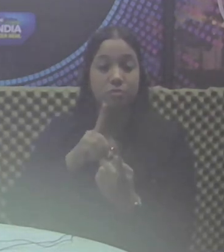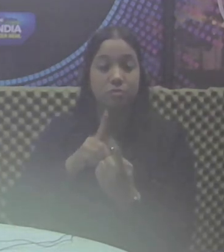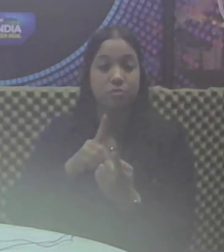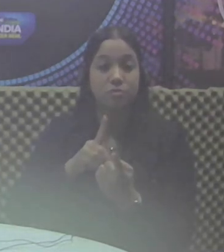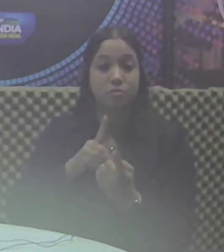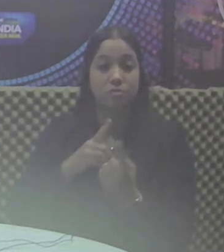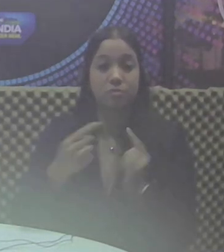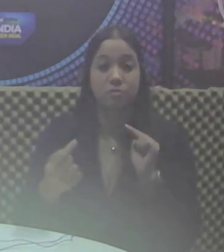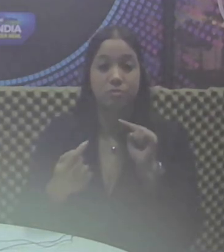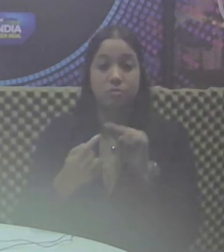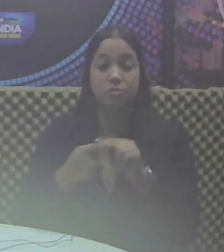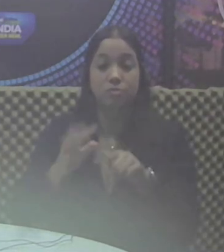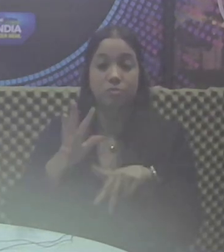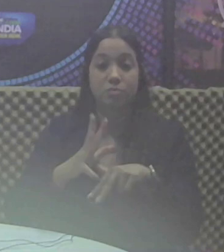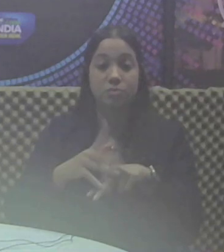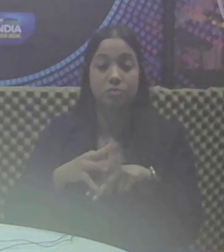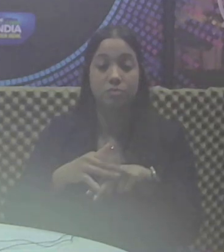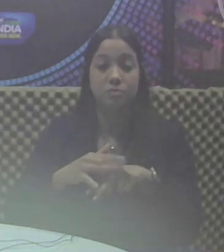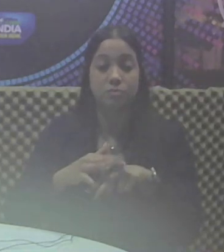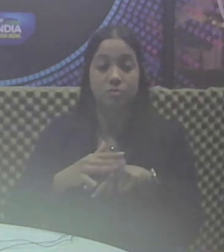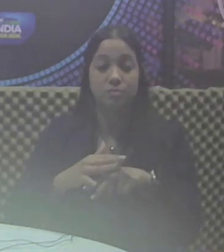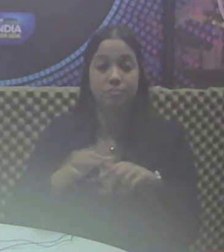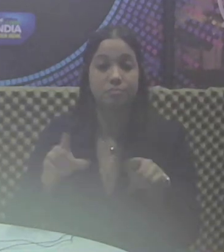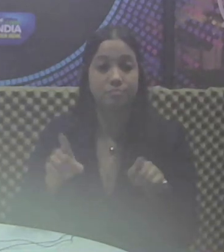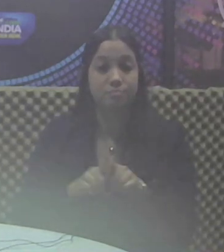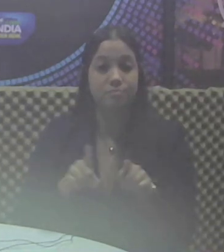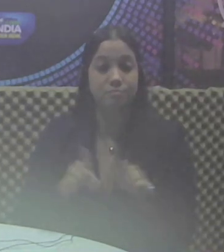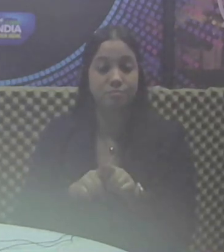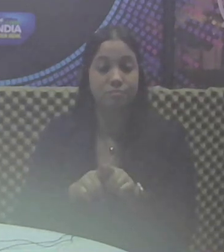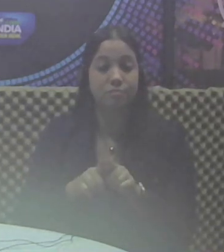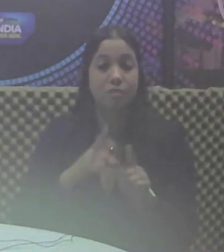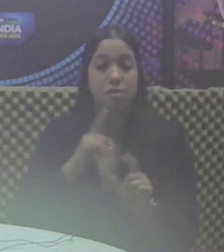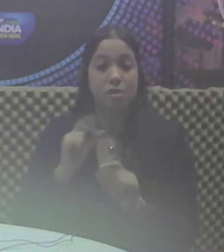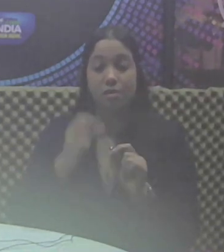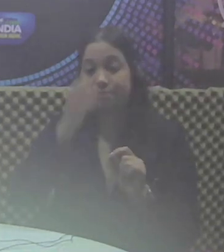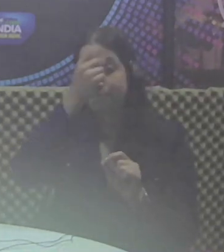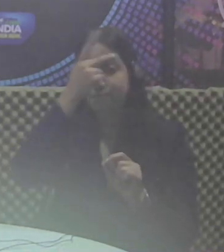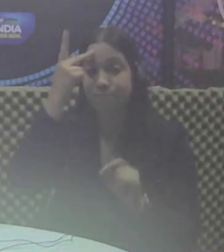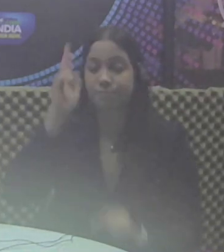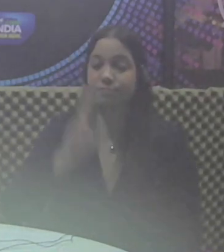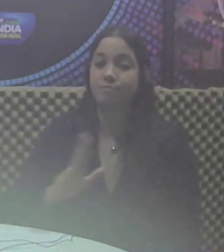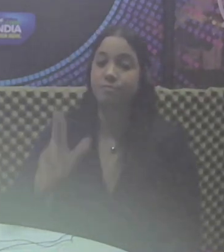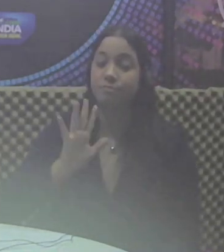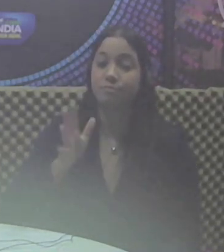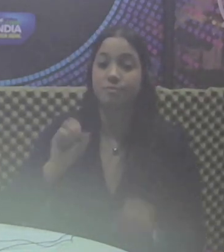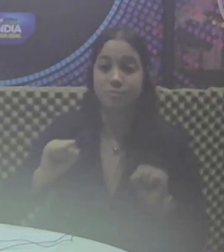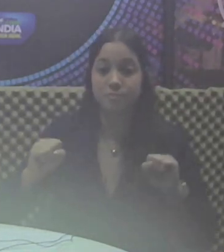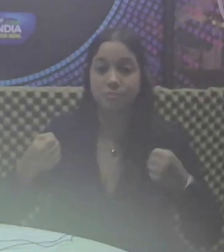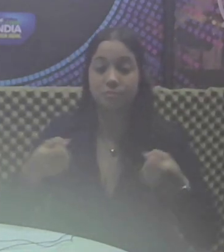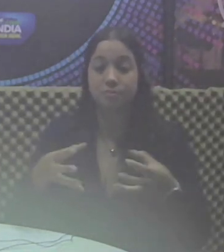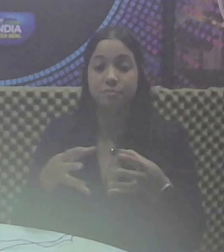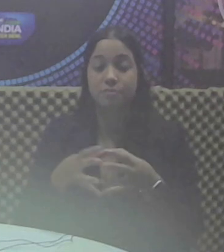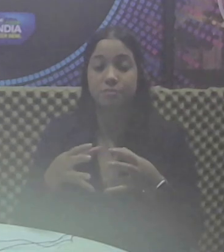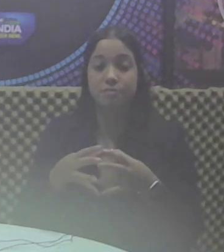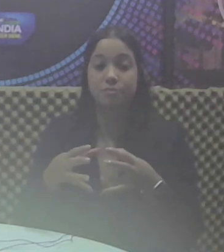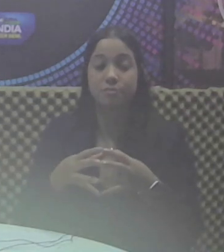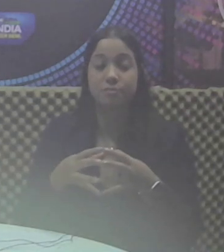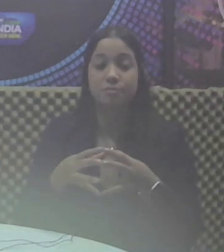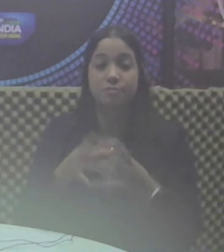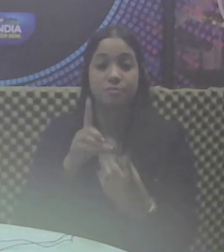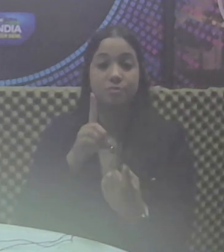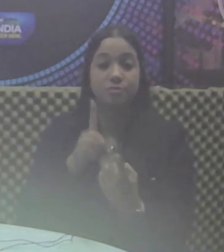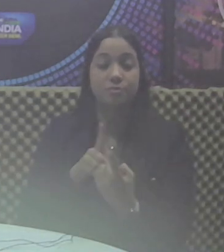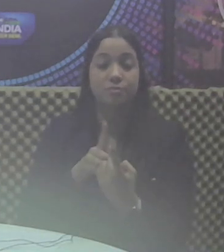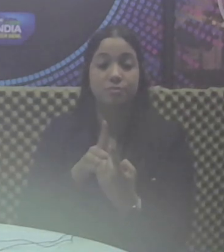para o centro de internação. Além dessa medida, a Prefeitura de Uberlândia já reforçou as equipes para atendimentos